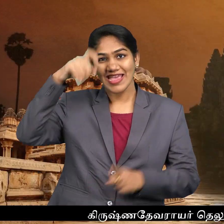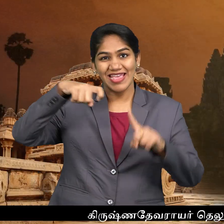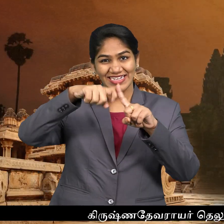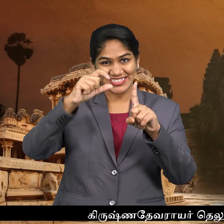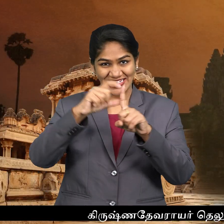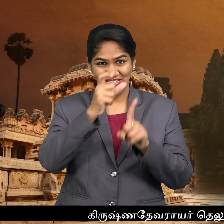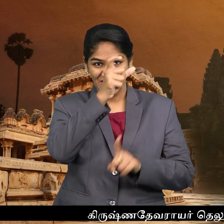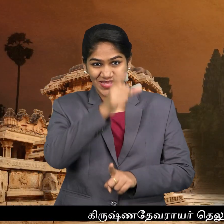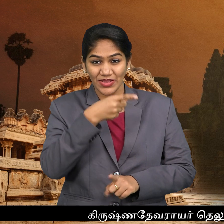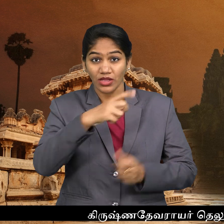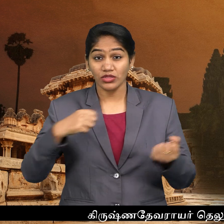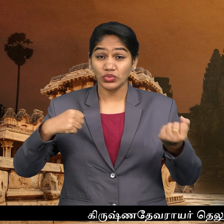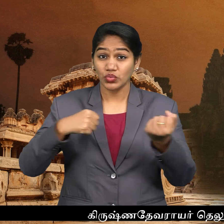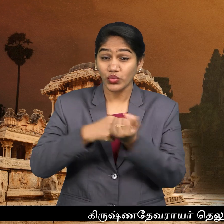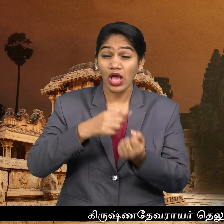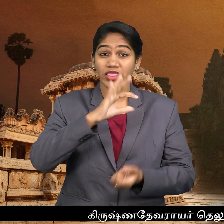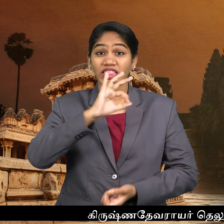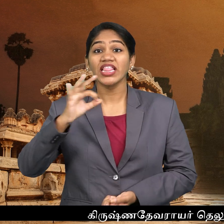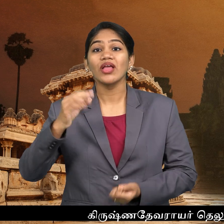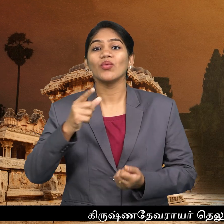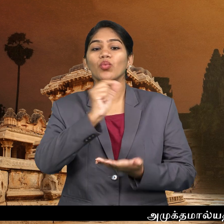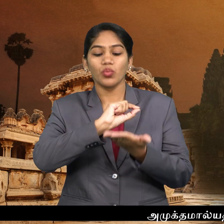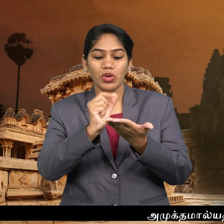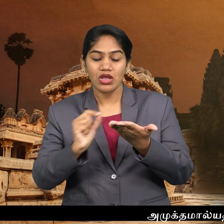கிருஷ்ணதேவராயர் தெலுங்கு இலக்கியத்தை ஆதரித்து